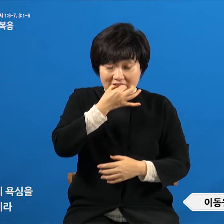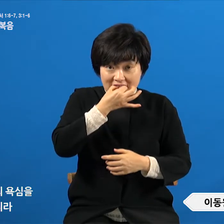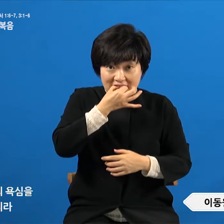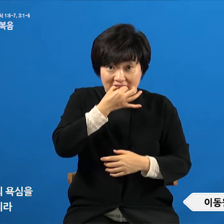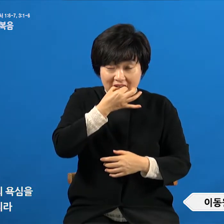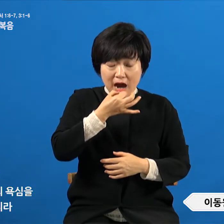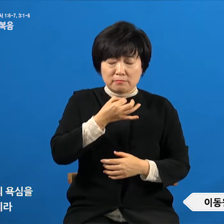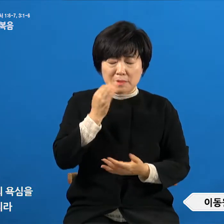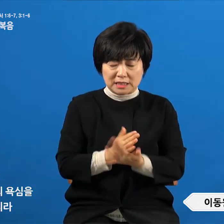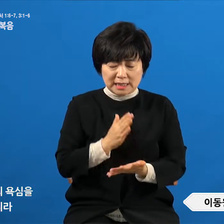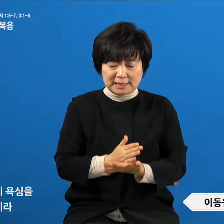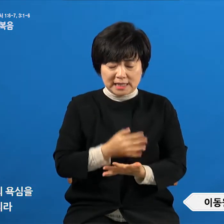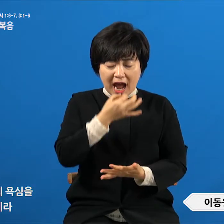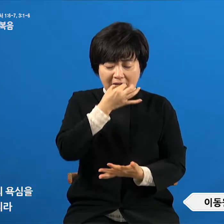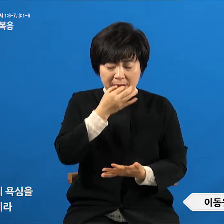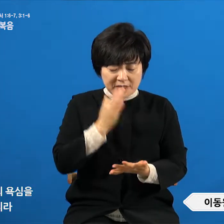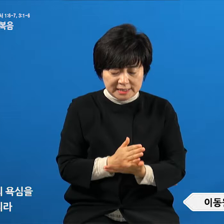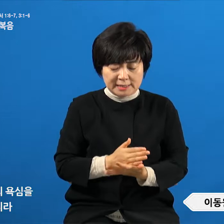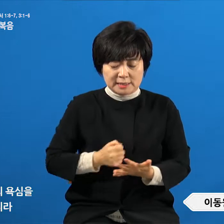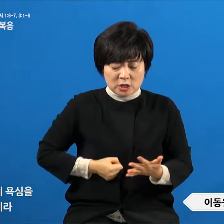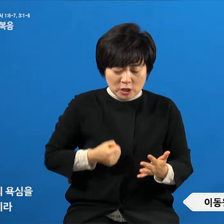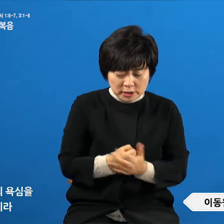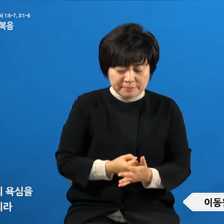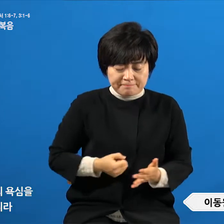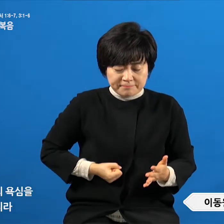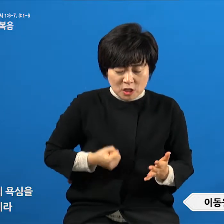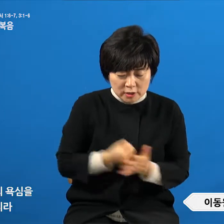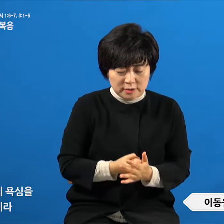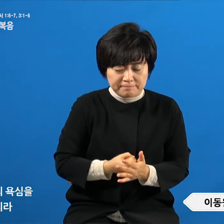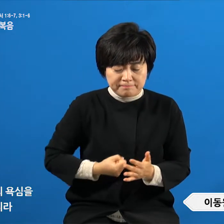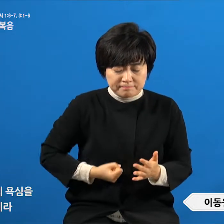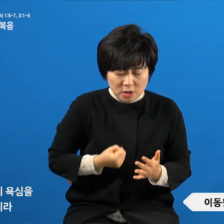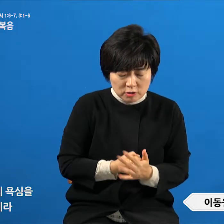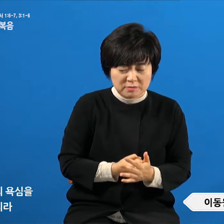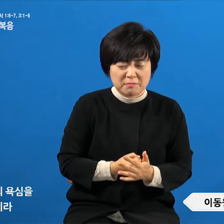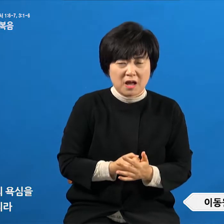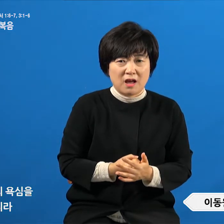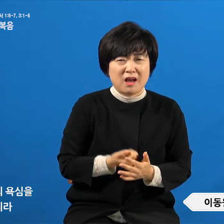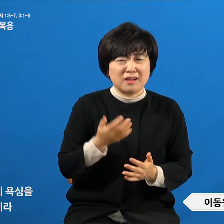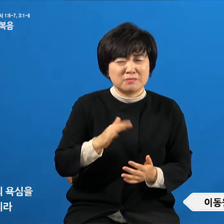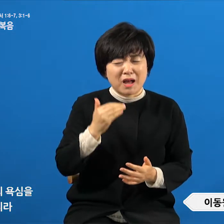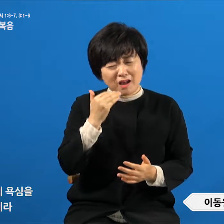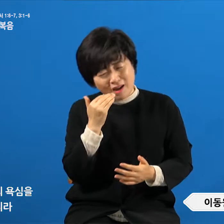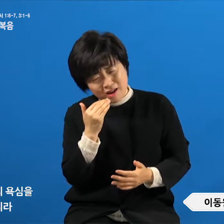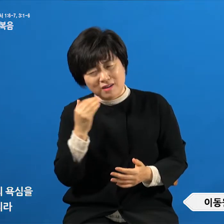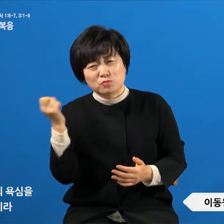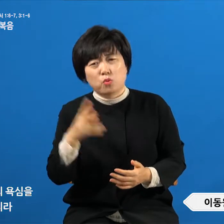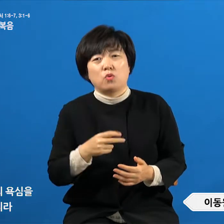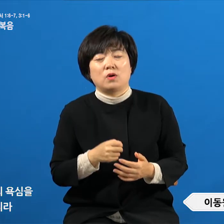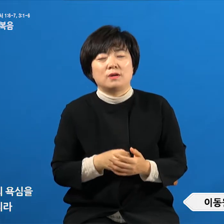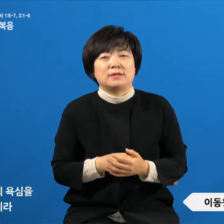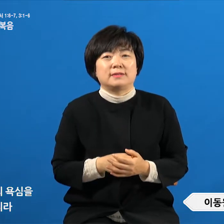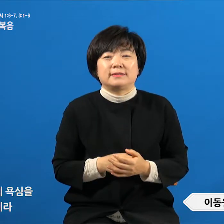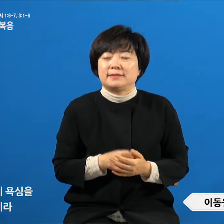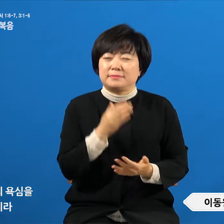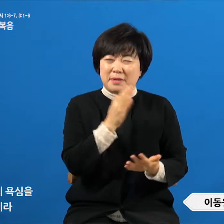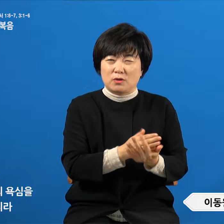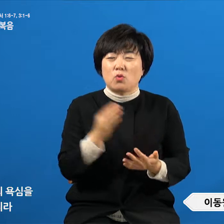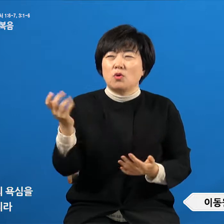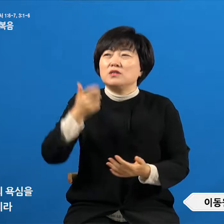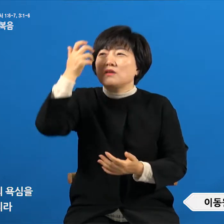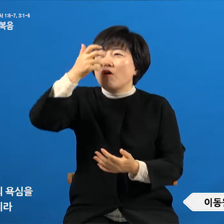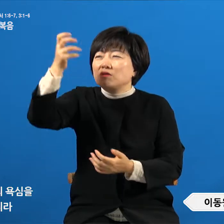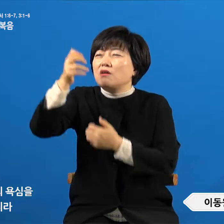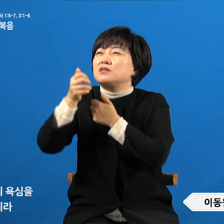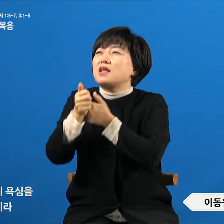부리는 인생이 되지 말아야지. 결심하면 결심할수록 더 욕심쟁이가 될 수가 있어요. 그거 잊어버리시고 성령을